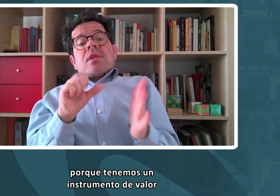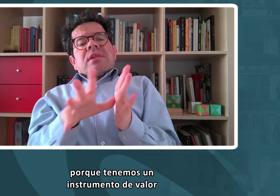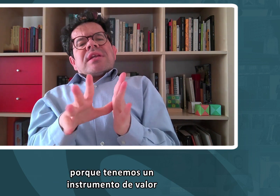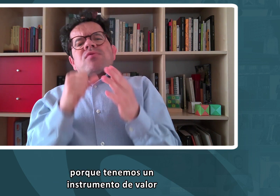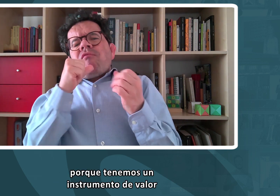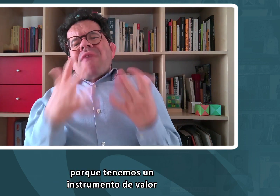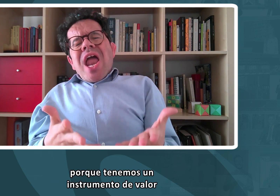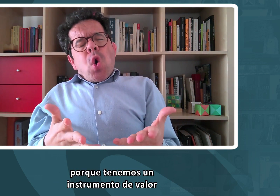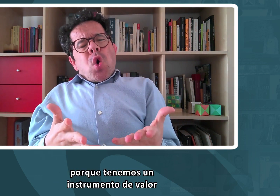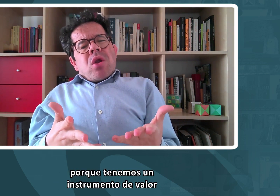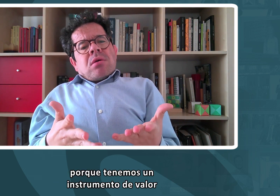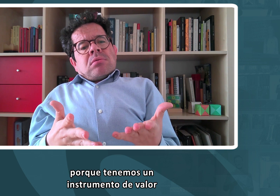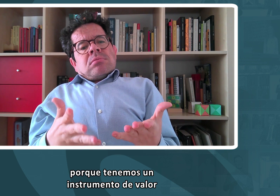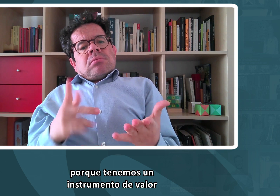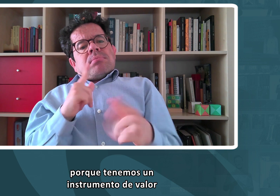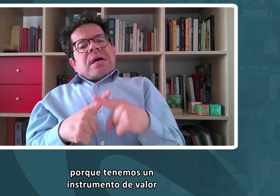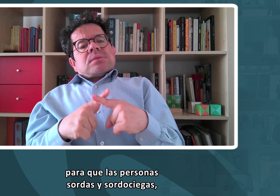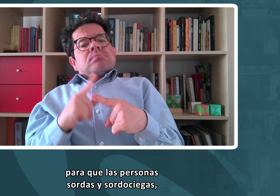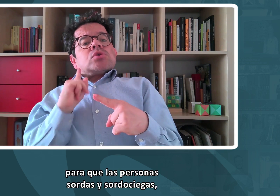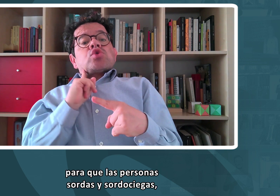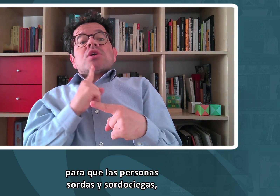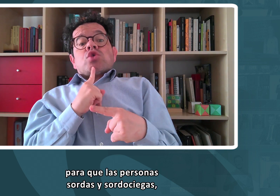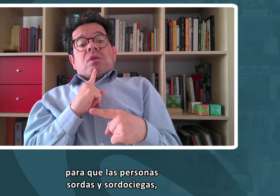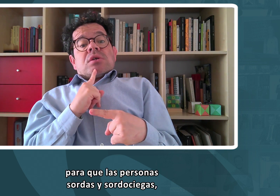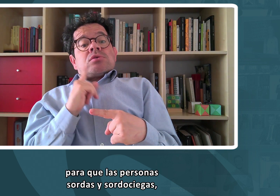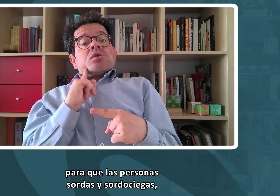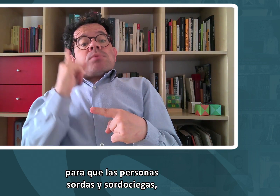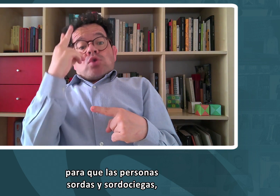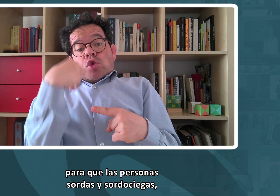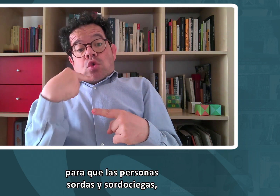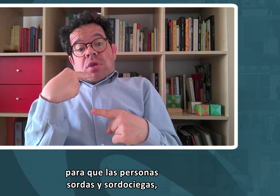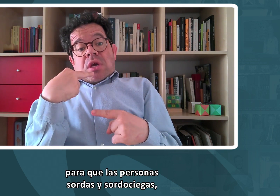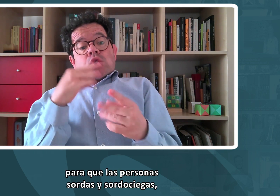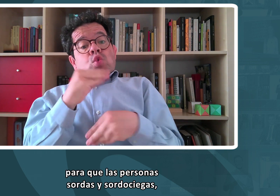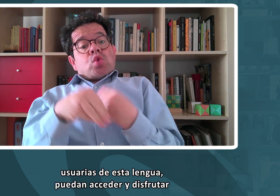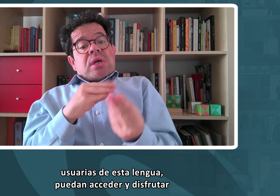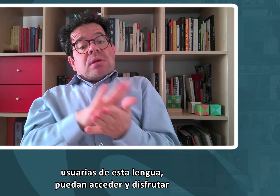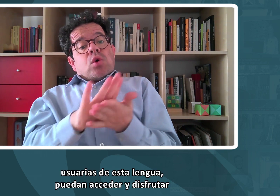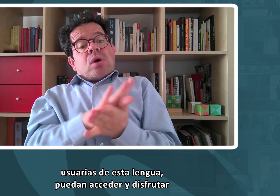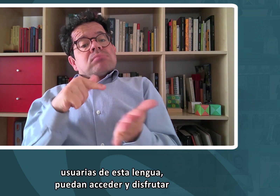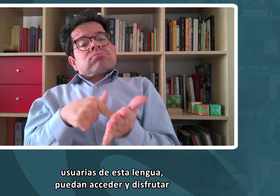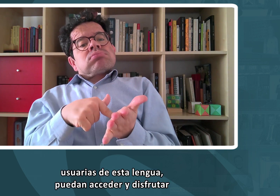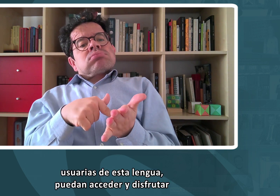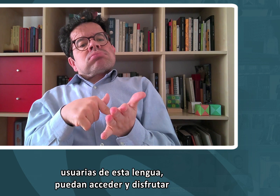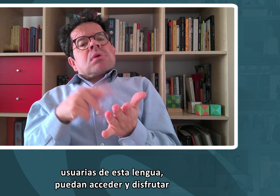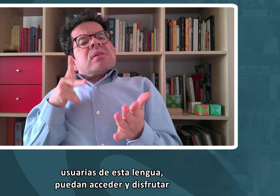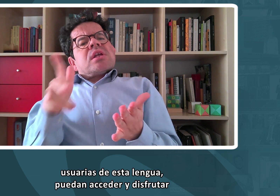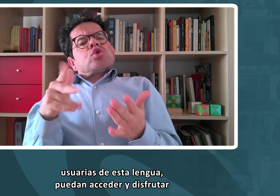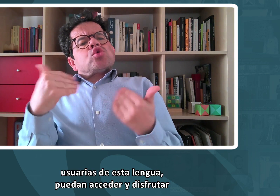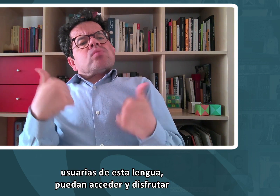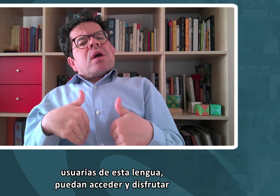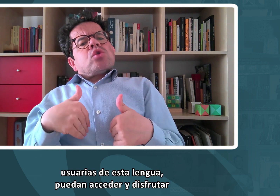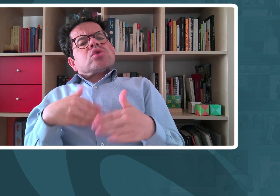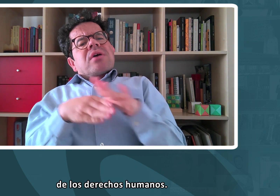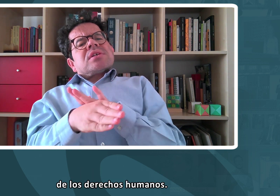signos española, porque tenemos un instrumento de valor para que las personas sordas y sordociegas, usuarias